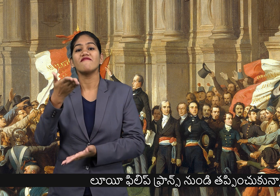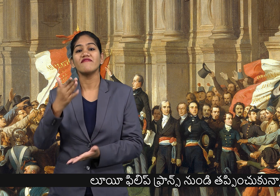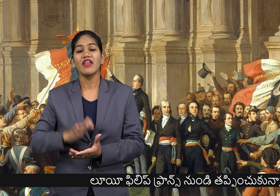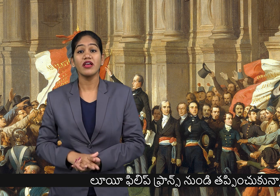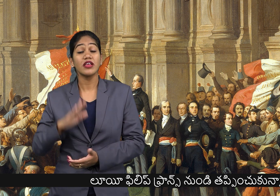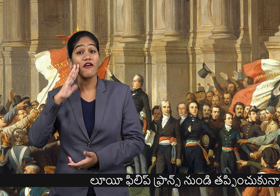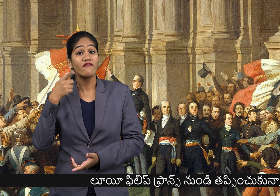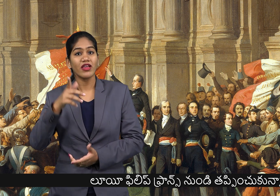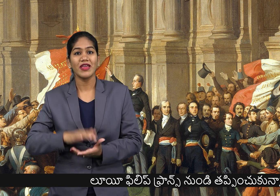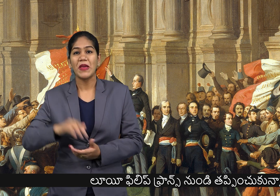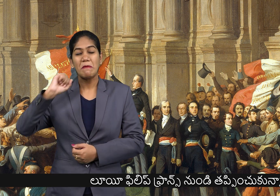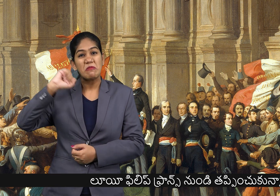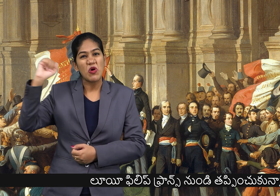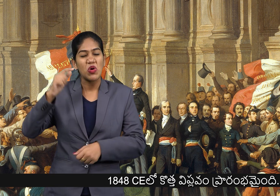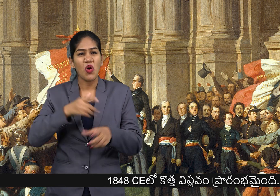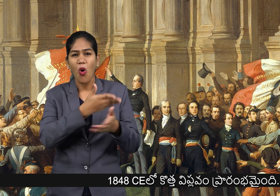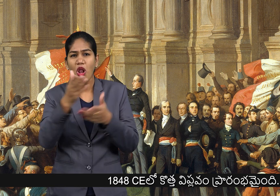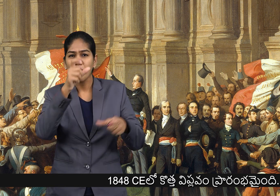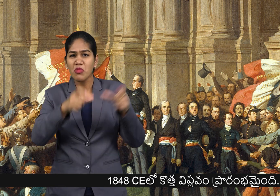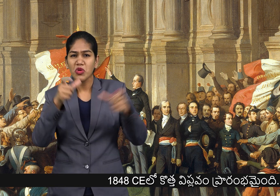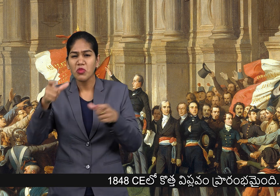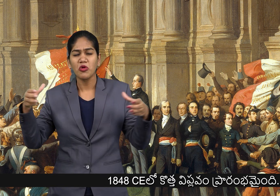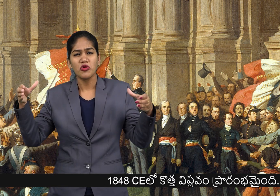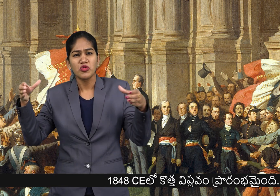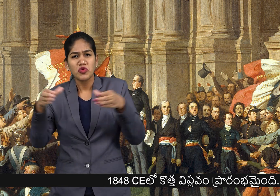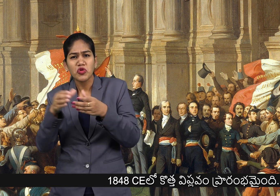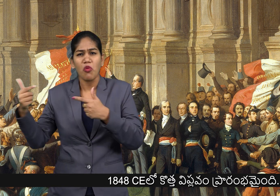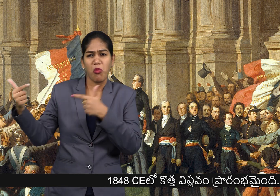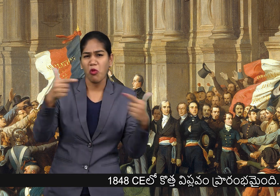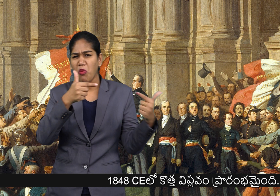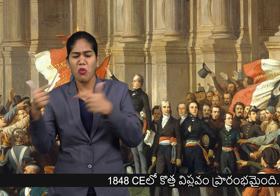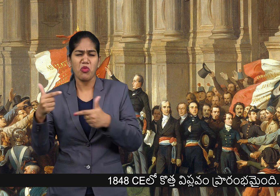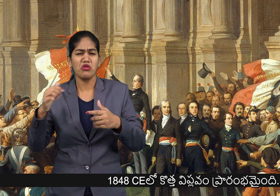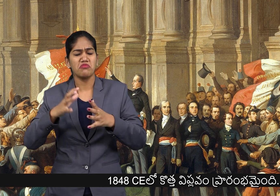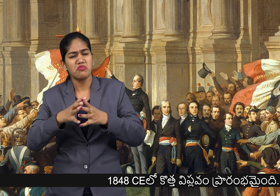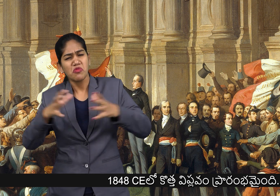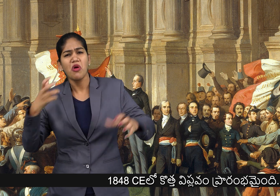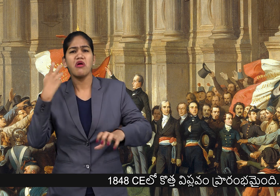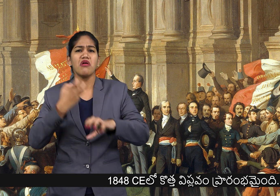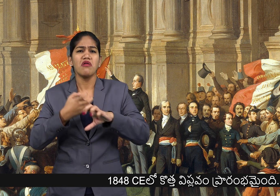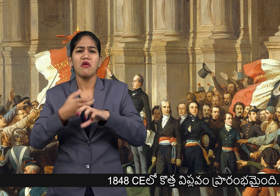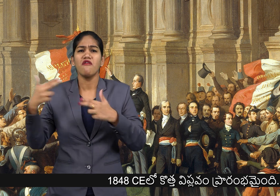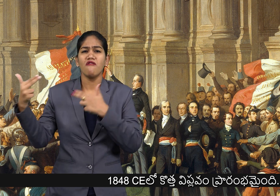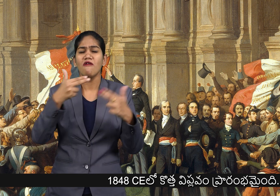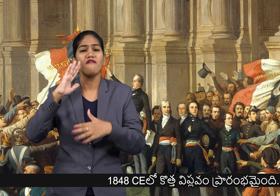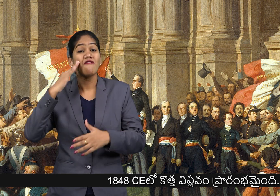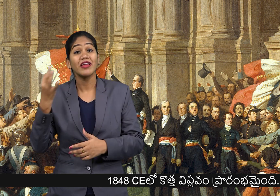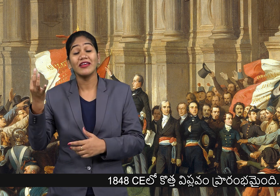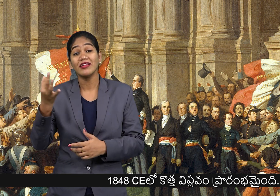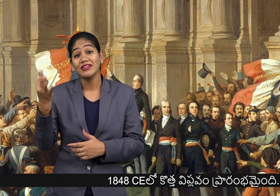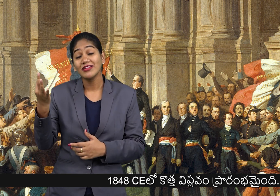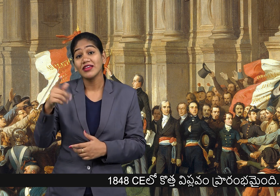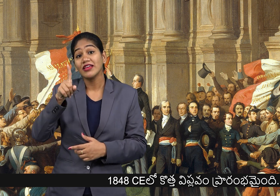లూయి ఫిలిప్ ఫ్రాన్స్ నుండి తప్పించుకున్నాడు. 1848 సిఈలో కొత్త విప్లవం ప్రారంభమైంది.